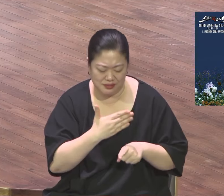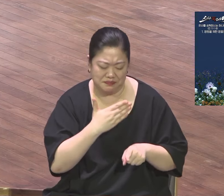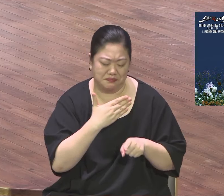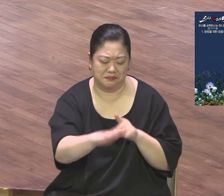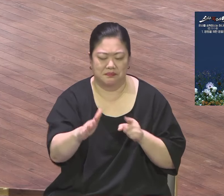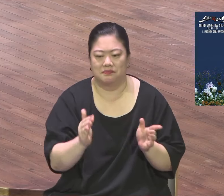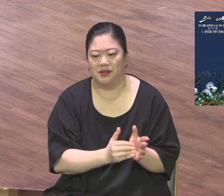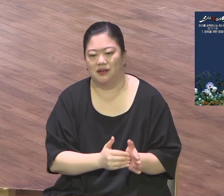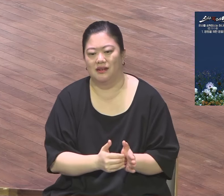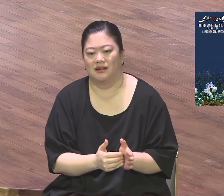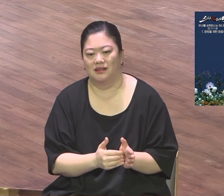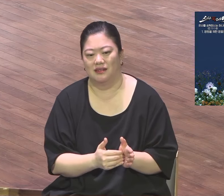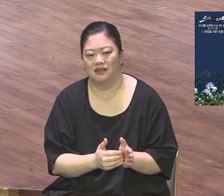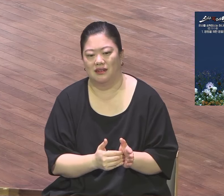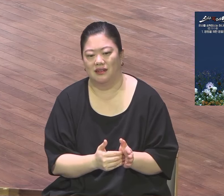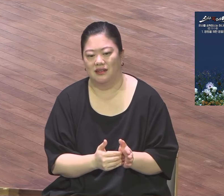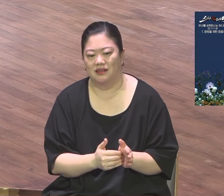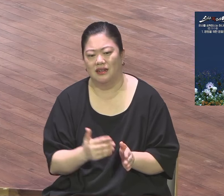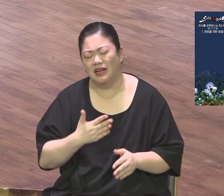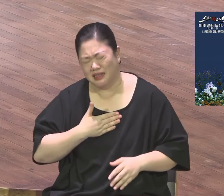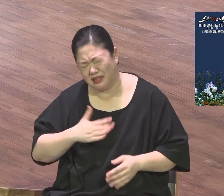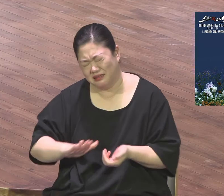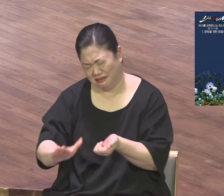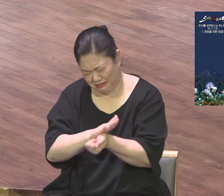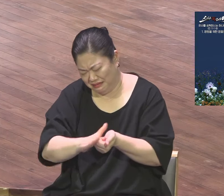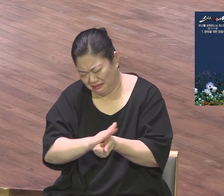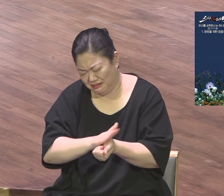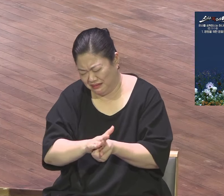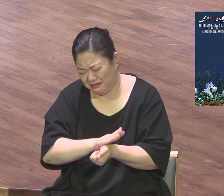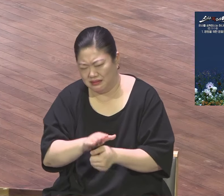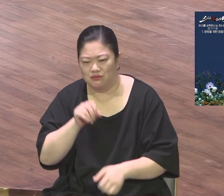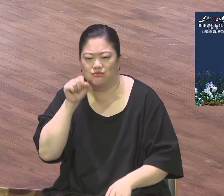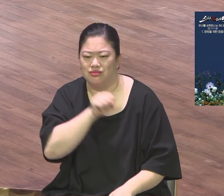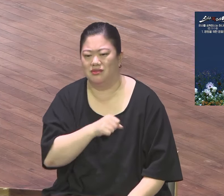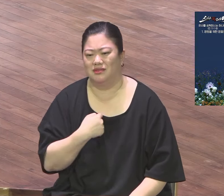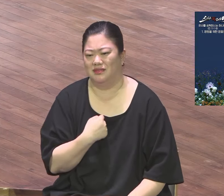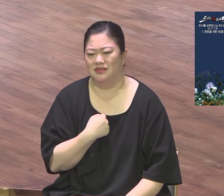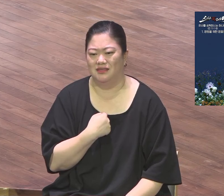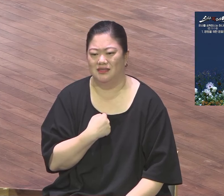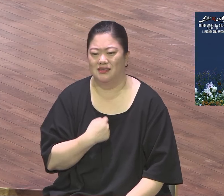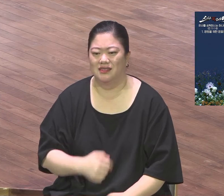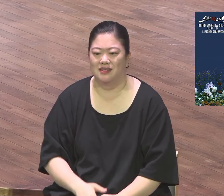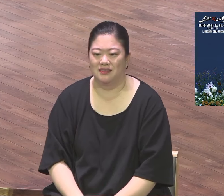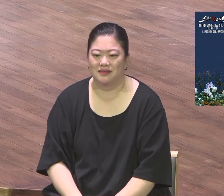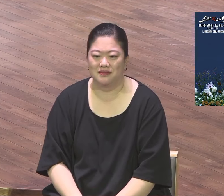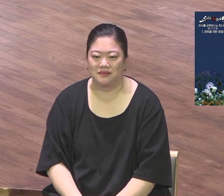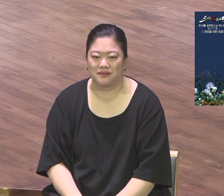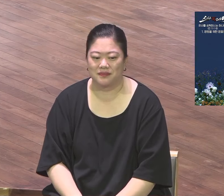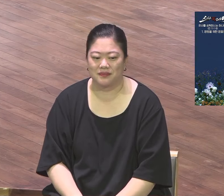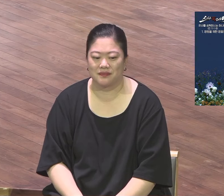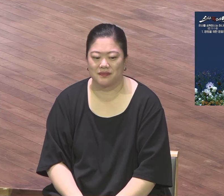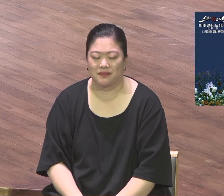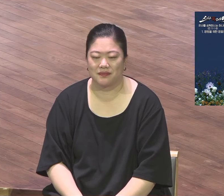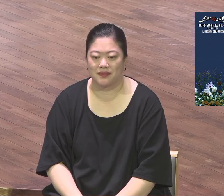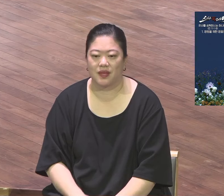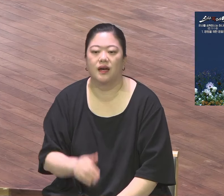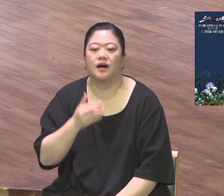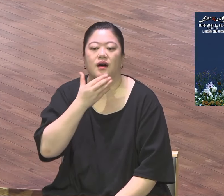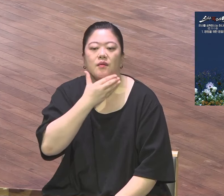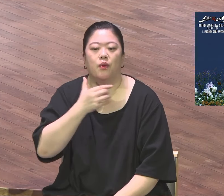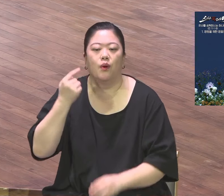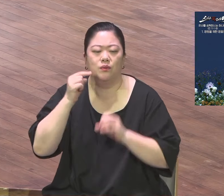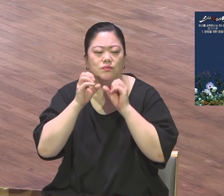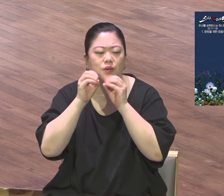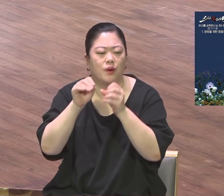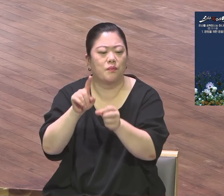불신자에게 대접해. 아멘. 그렇게 여러분 한번 해보세요. 오직 그 복음 때문에 한번 헌신해보시라. 하나님 어떻게